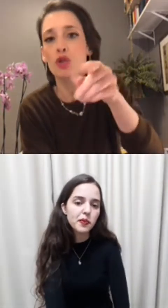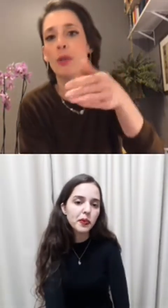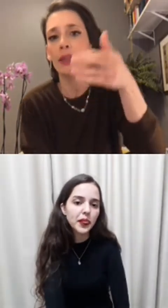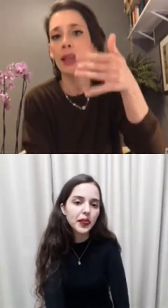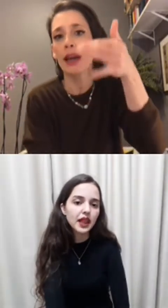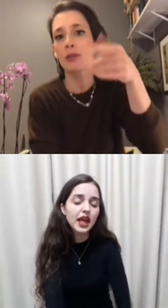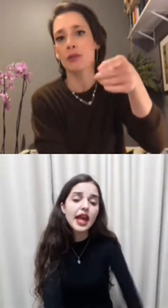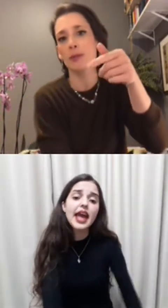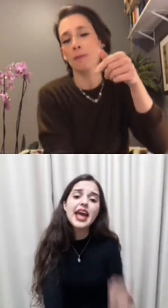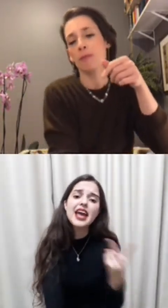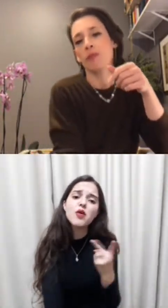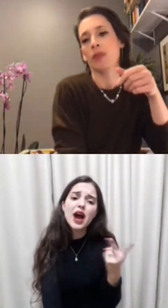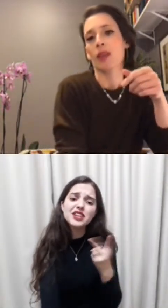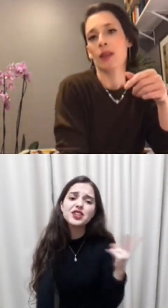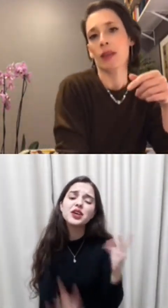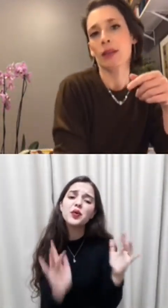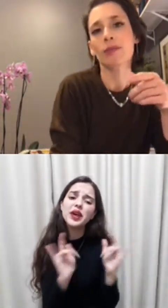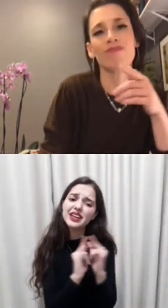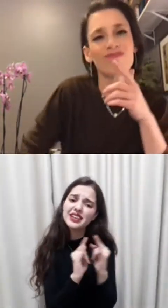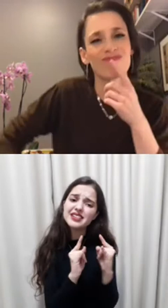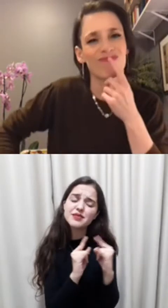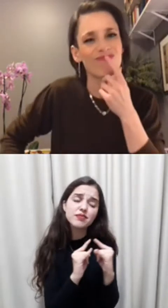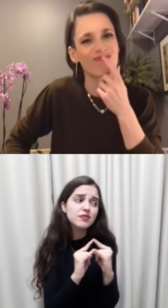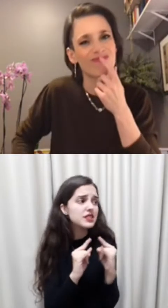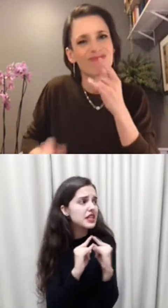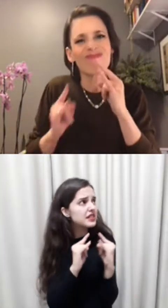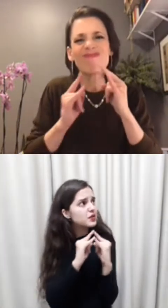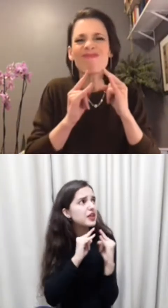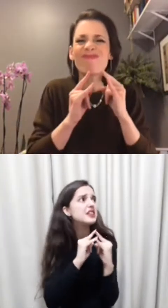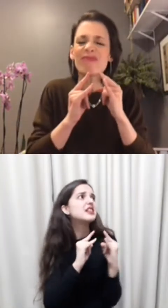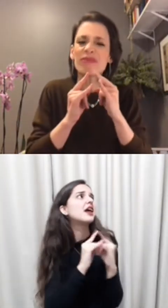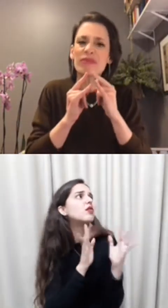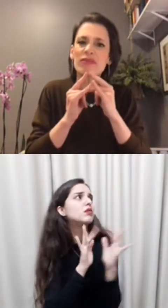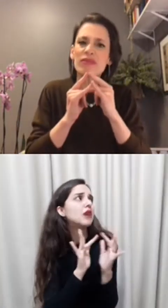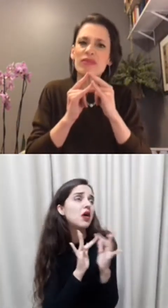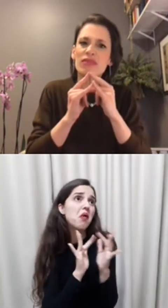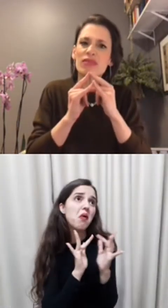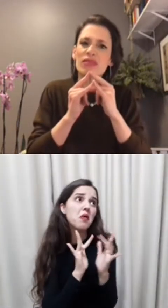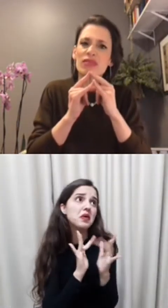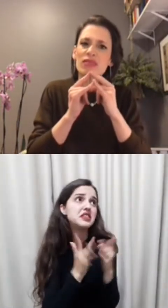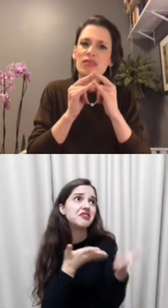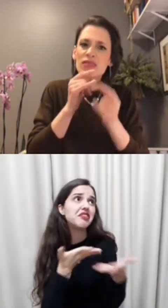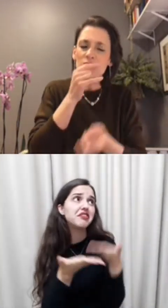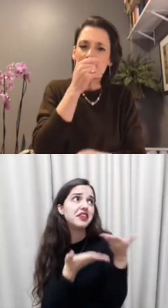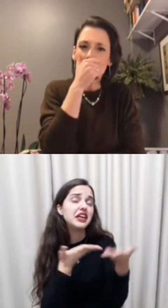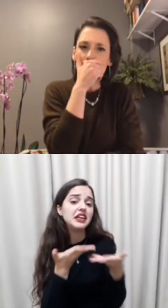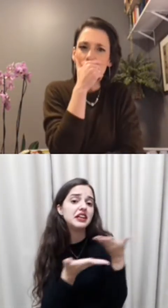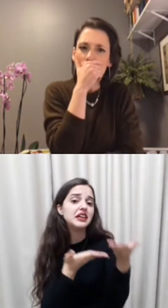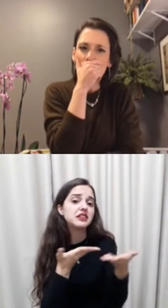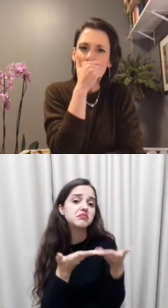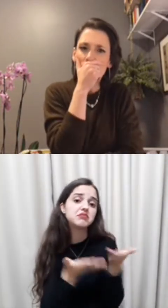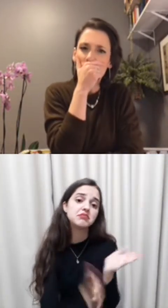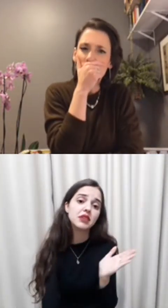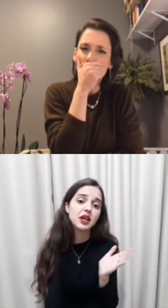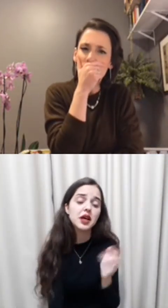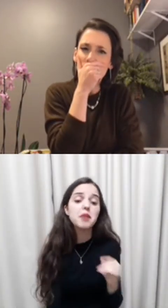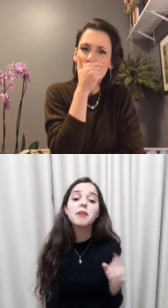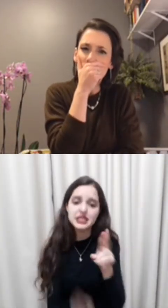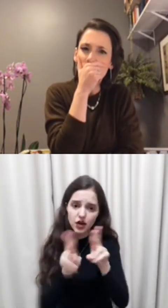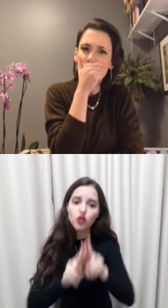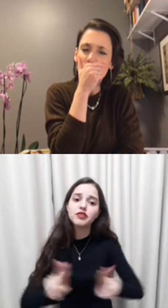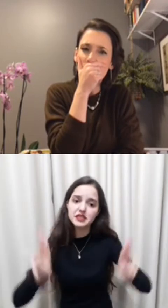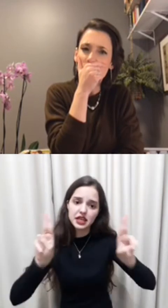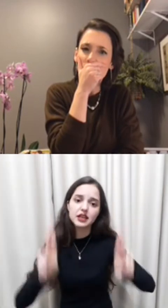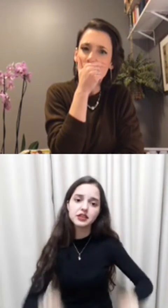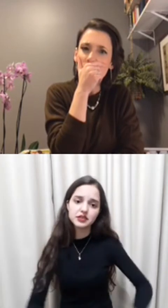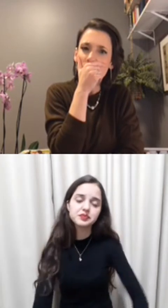nos comentários. Eu acho que o Inis, não sei se o Inis tem alguma coisa envolvida, mas é